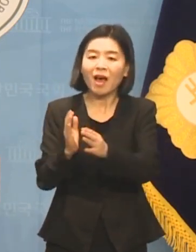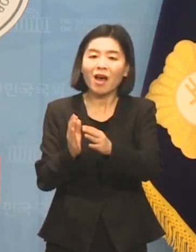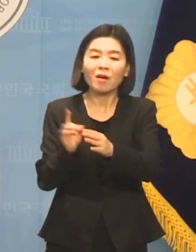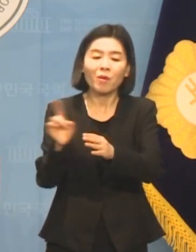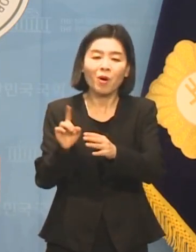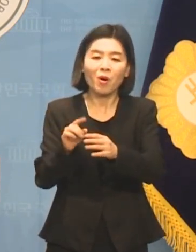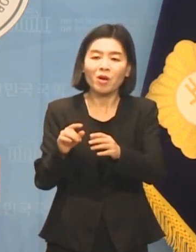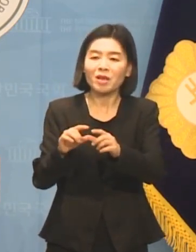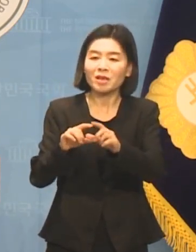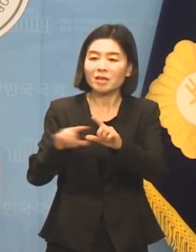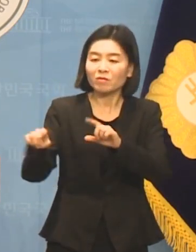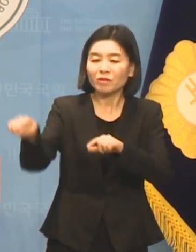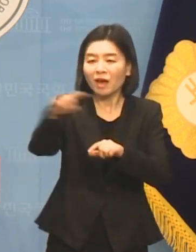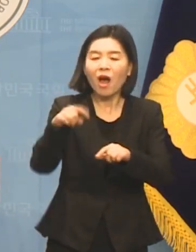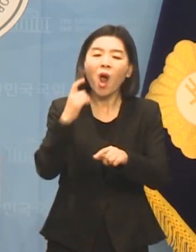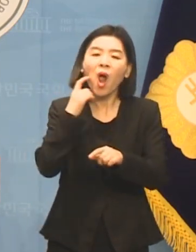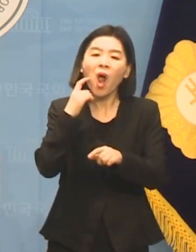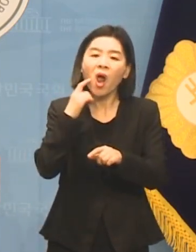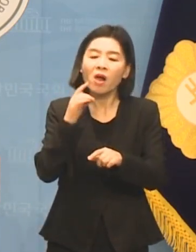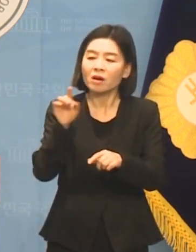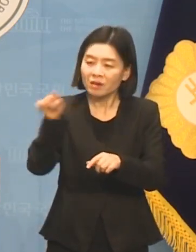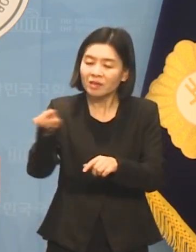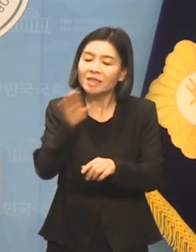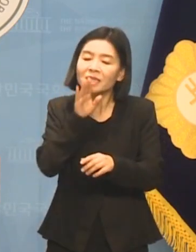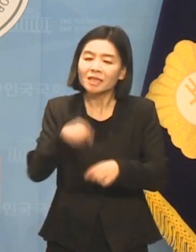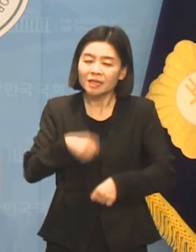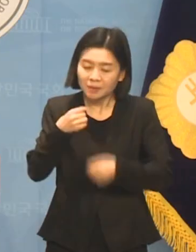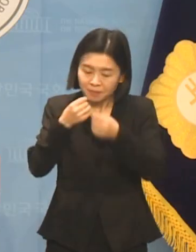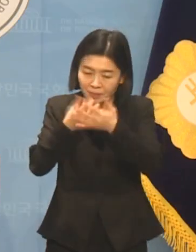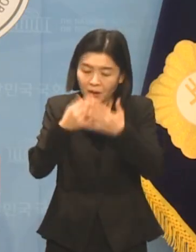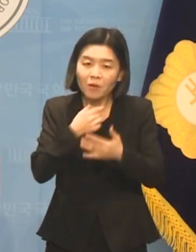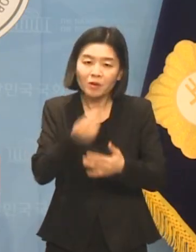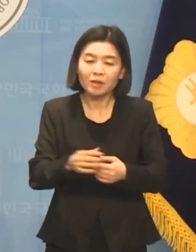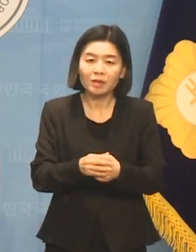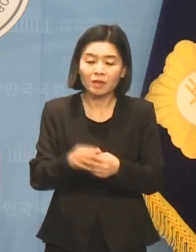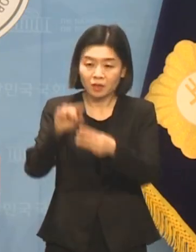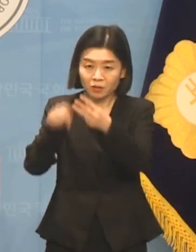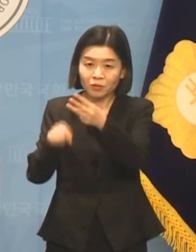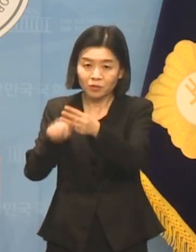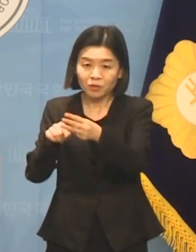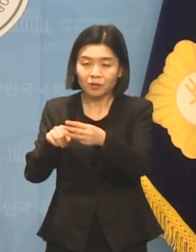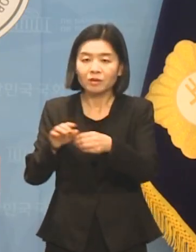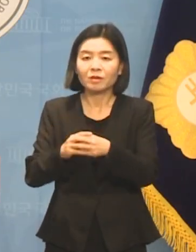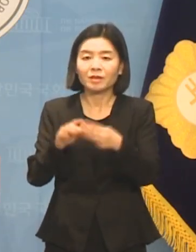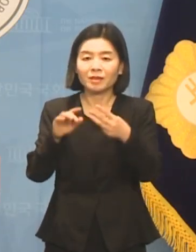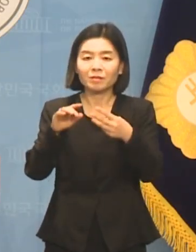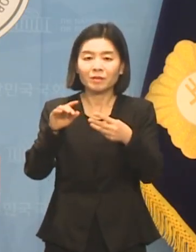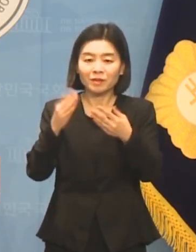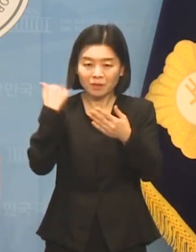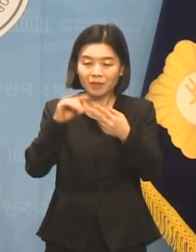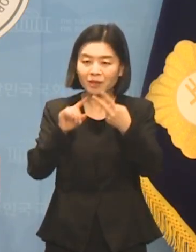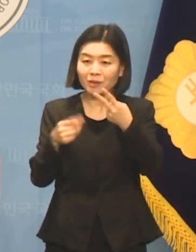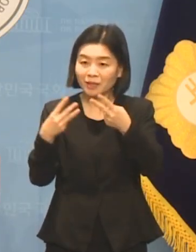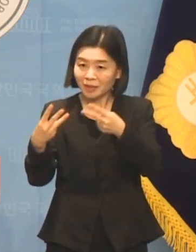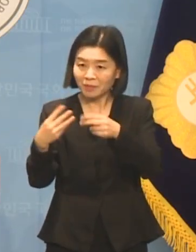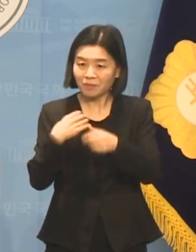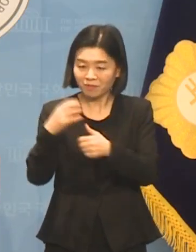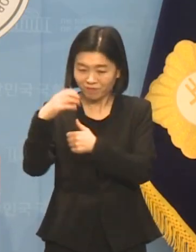진실을 밝히겠습니다. 특히 윤석열은 지난 2월 3일 구속된 자신을 찾아온 국민의힘